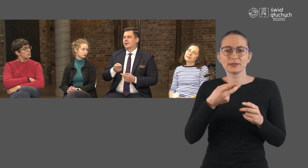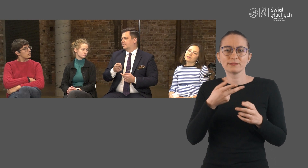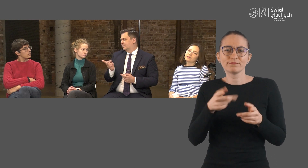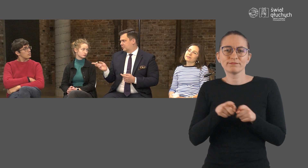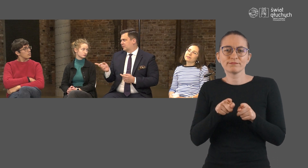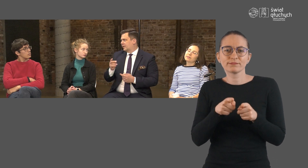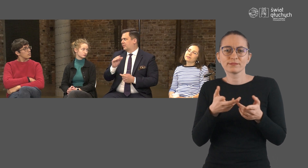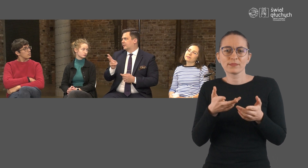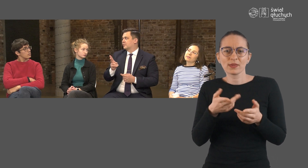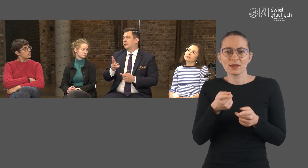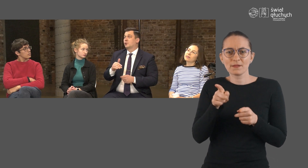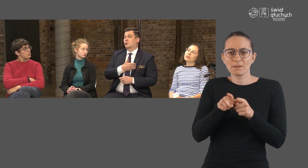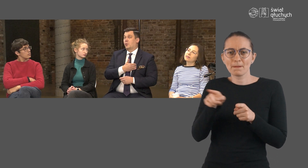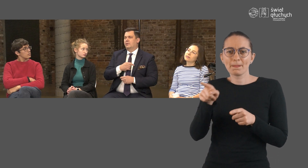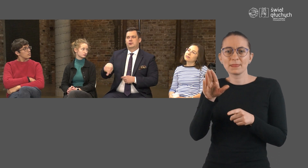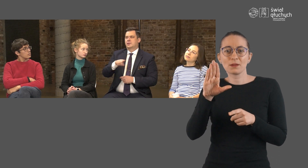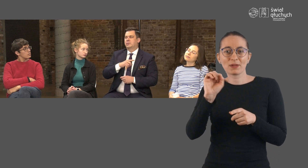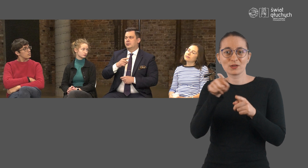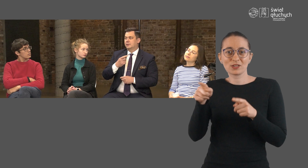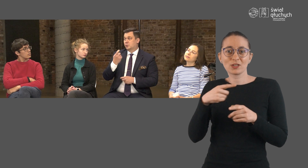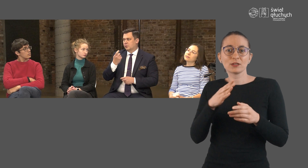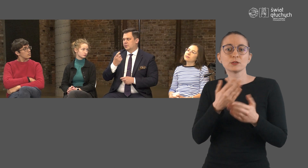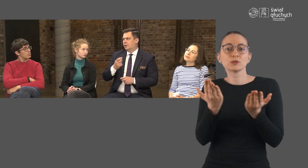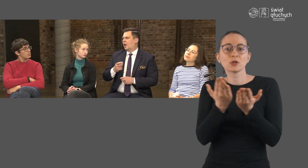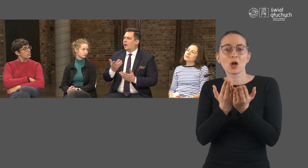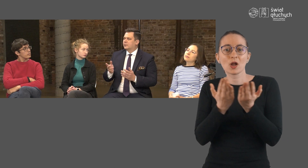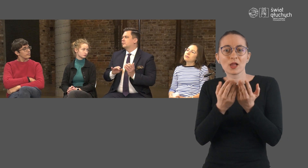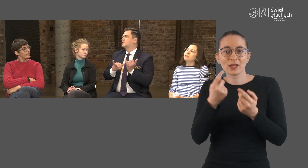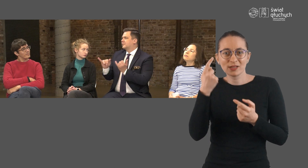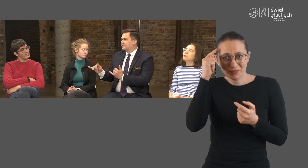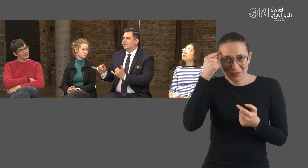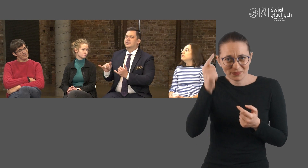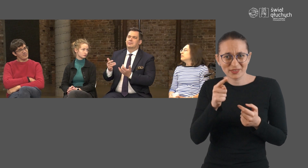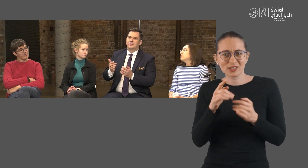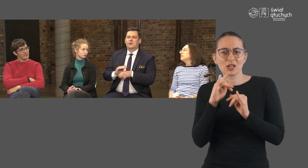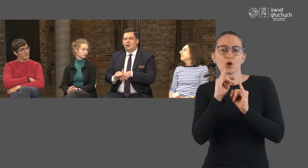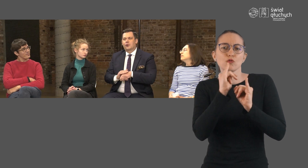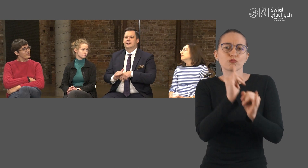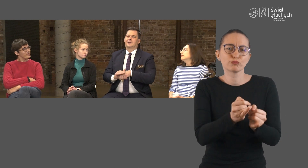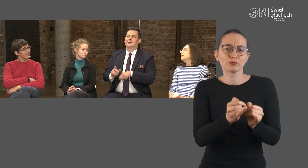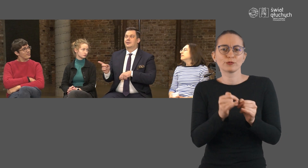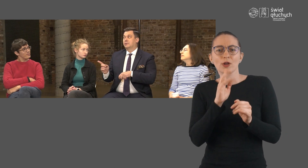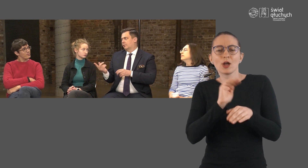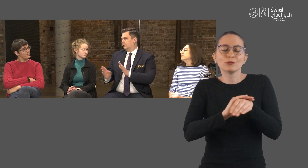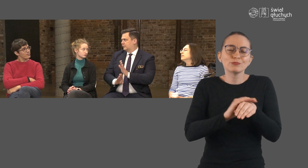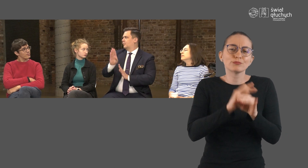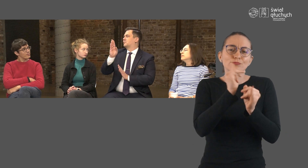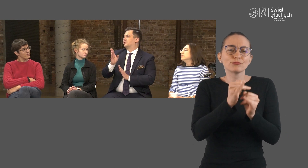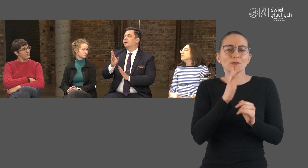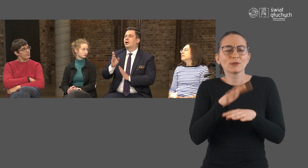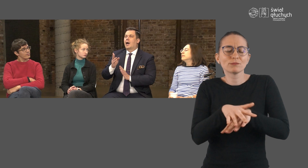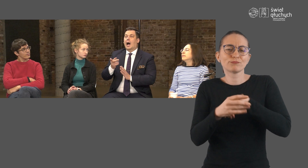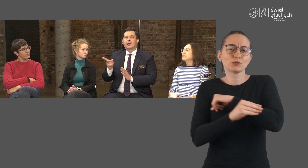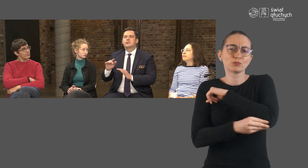że na przykład tak, Bartek, że szkoła, wszyscy byli słyszący, a to wszyscy ci dawali tam fory i on się